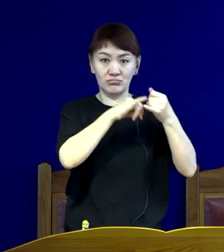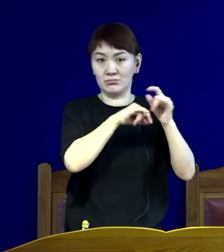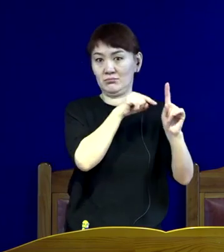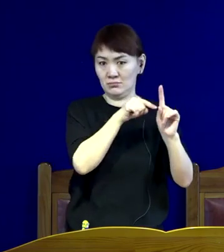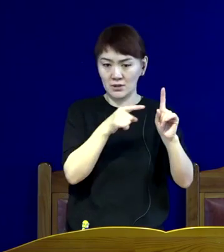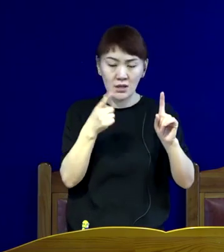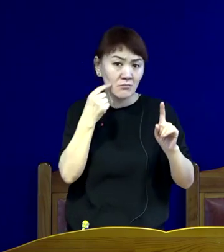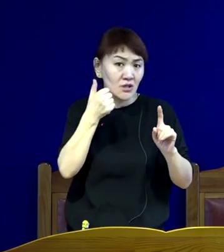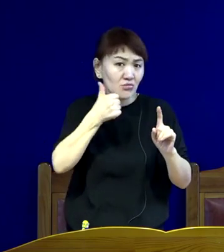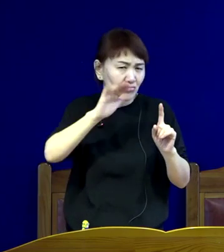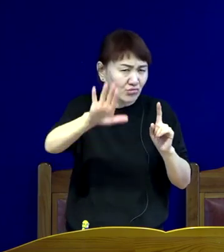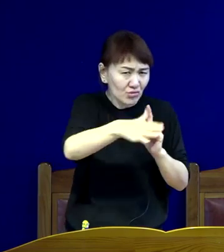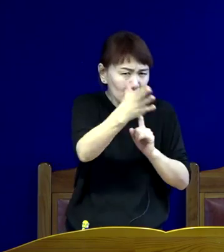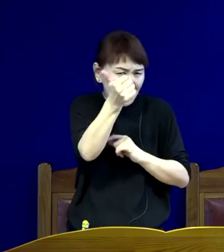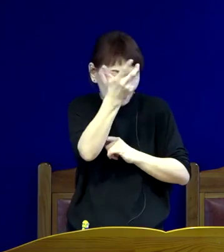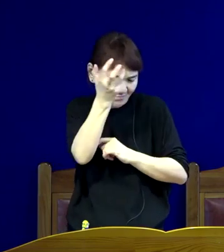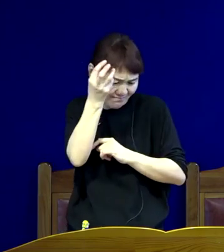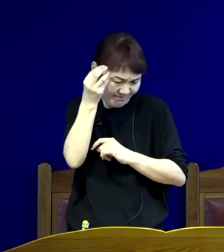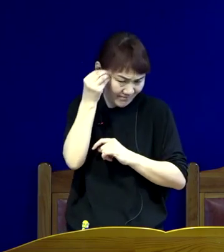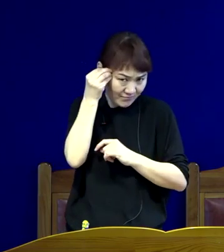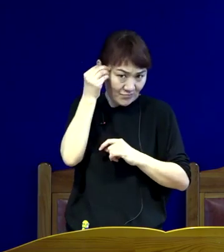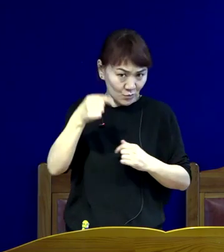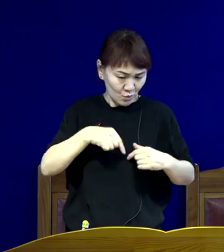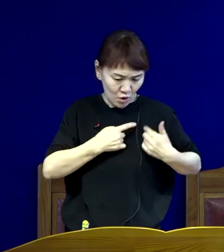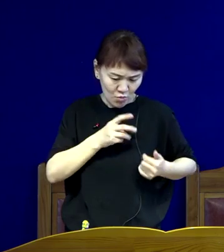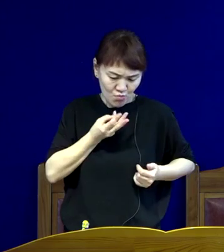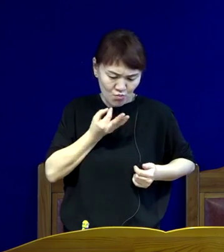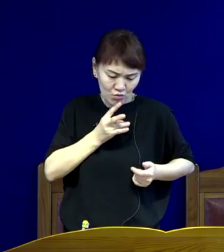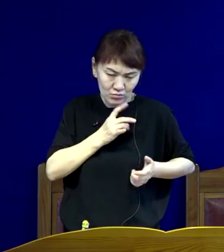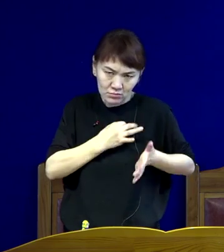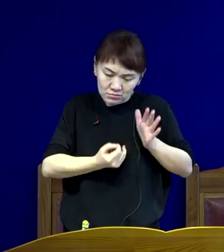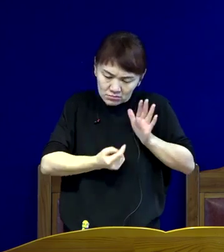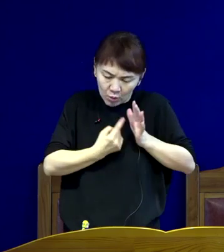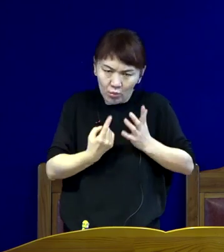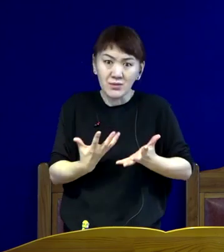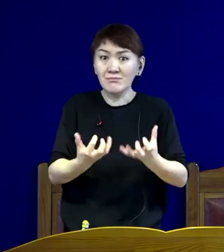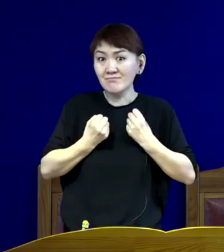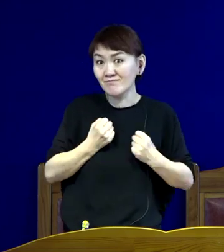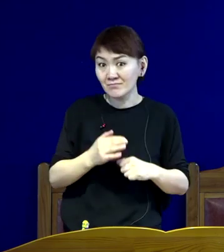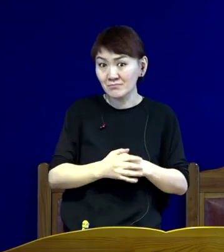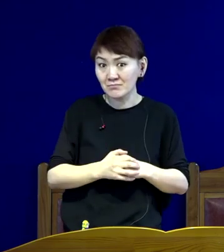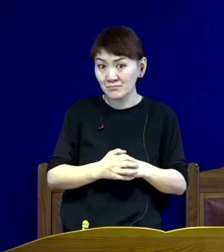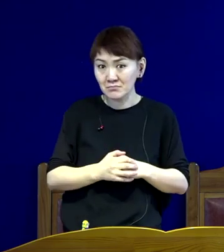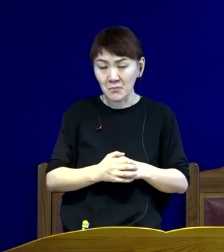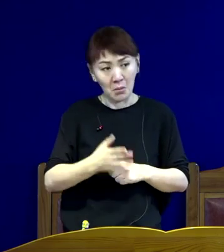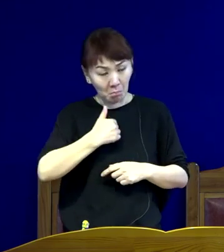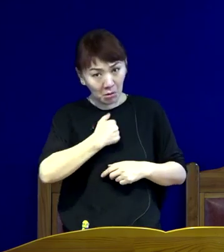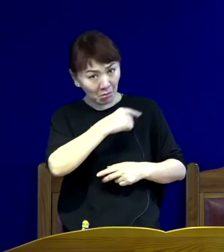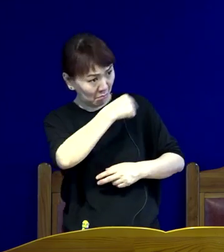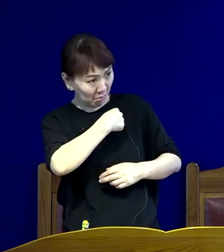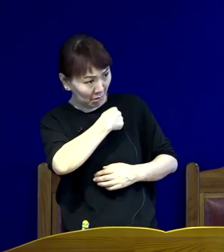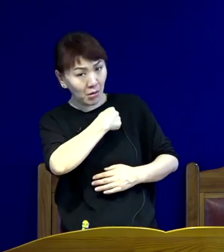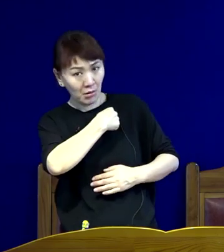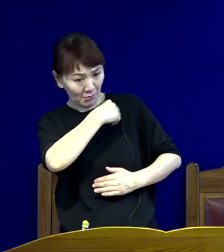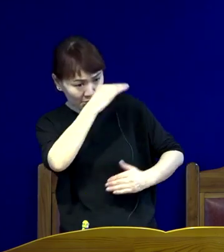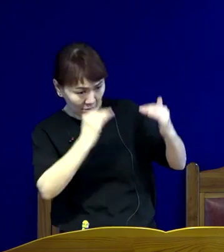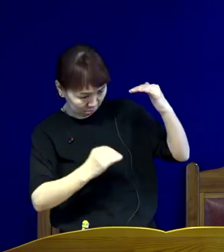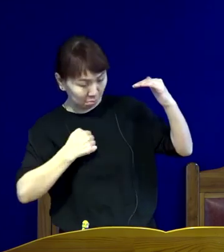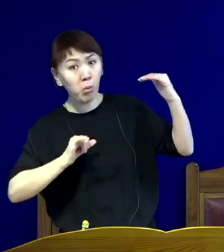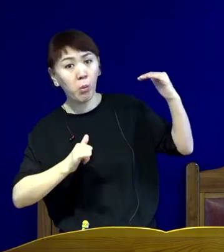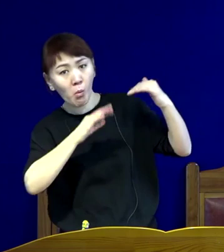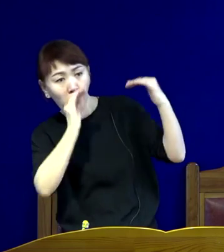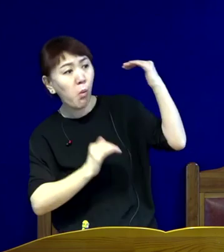받아들이면. 이니가 다 문천라라. 그때 저건 비 참아서 떠다던 게 유아가 돼. 다른 지슬개를 비